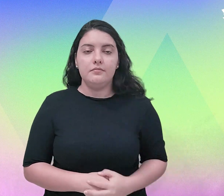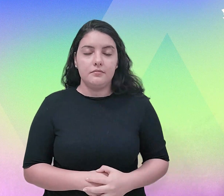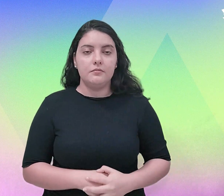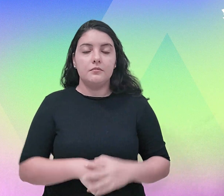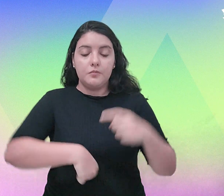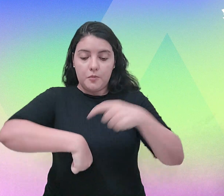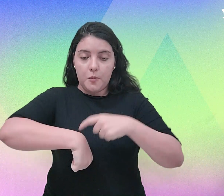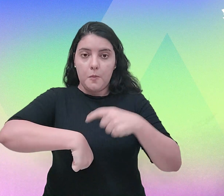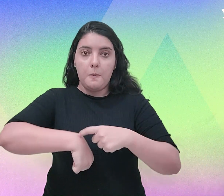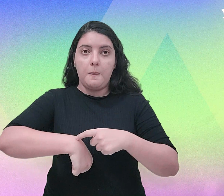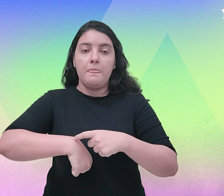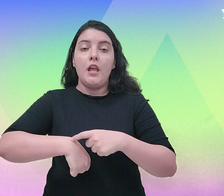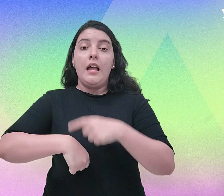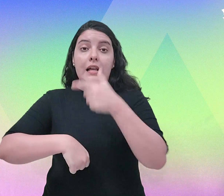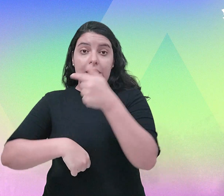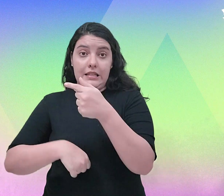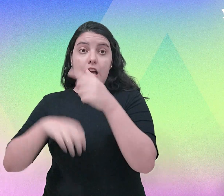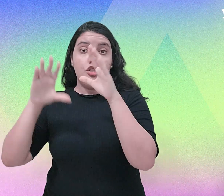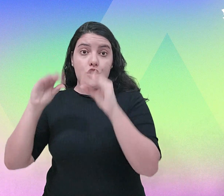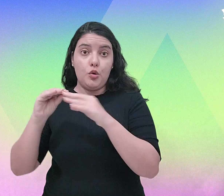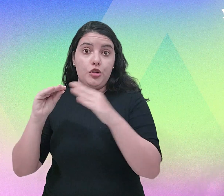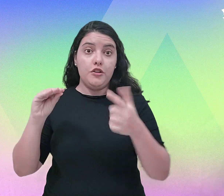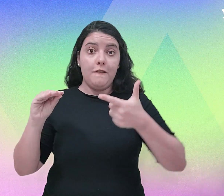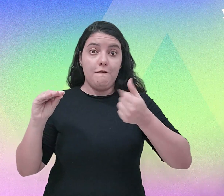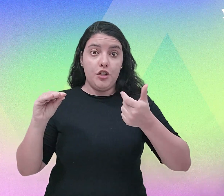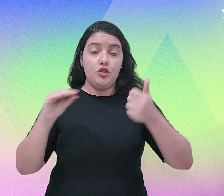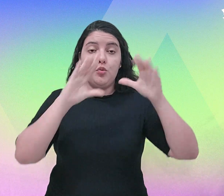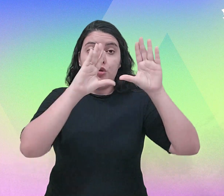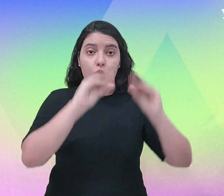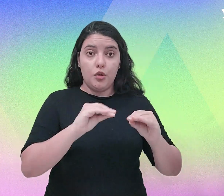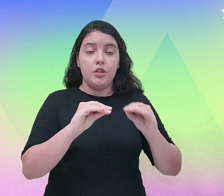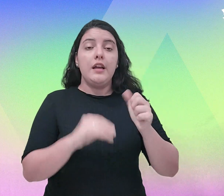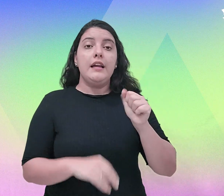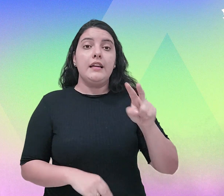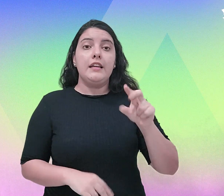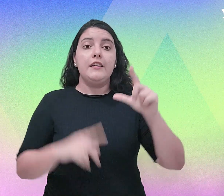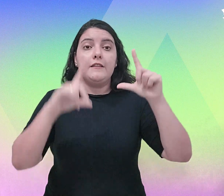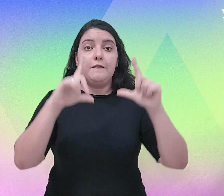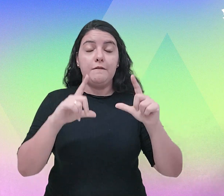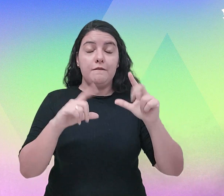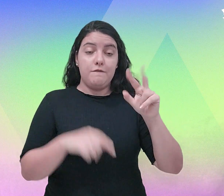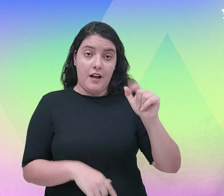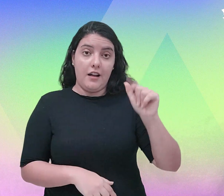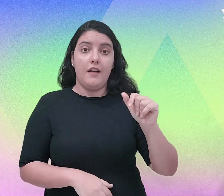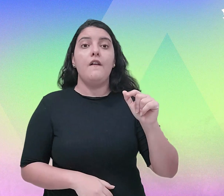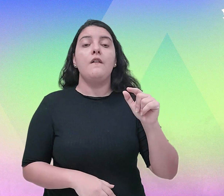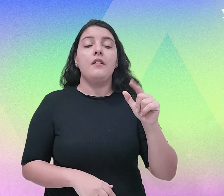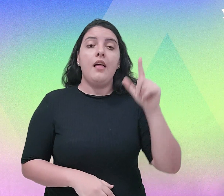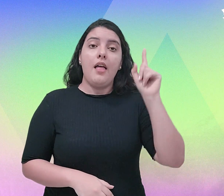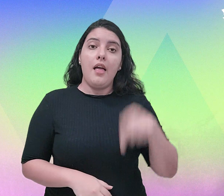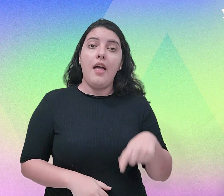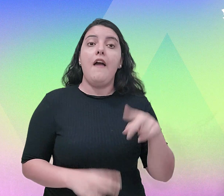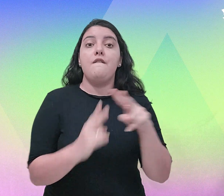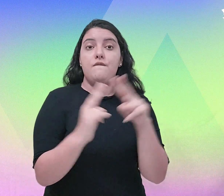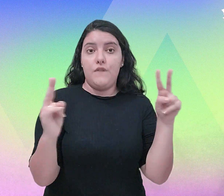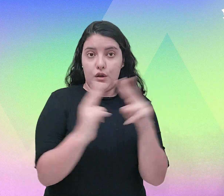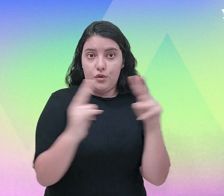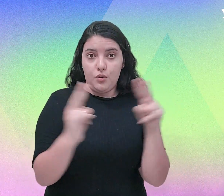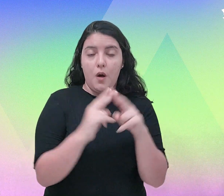horário 19horas as 21:15 vagas em formato virtual pré-requisito a partir